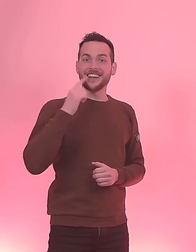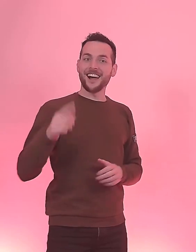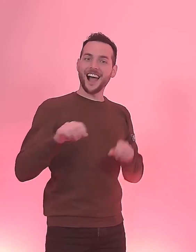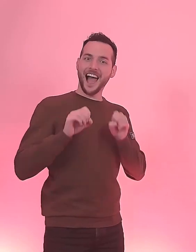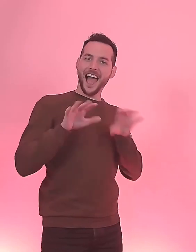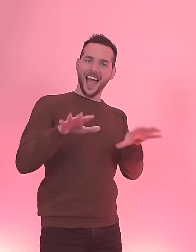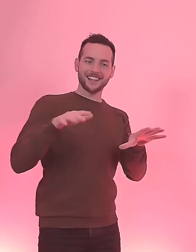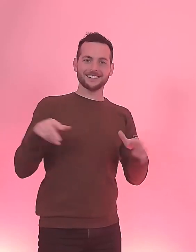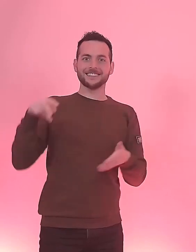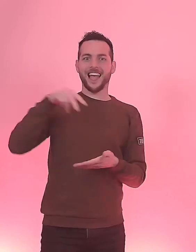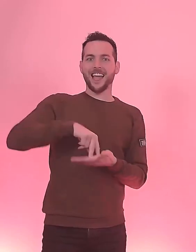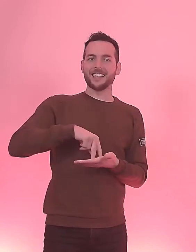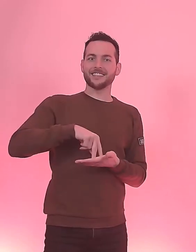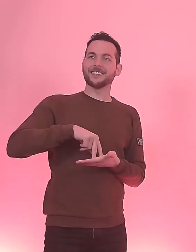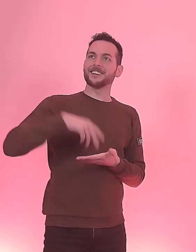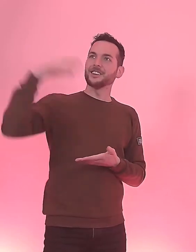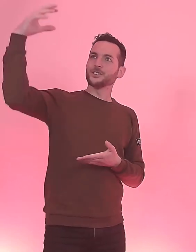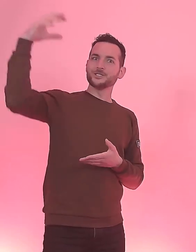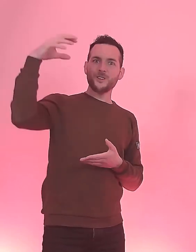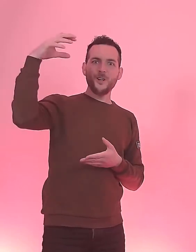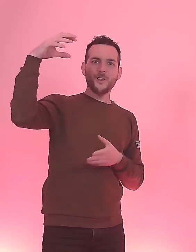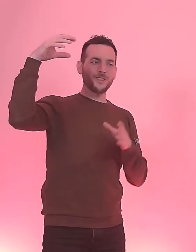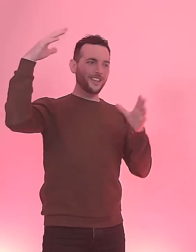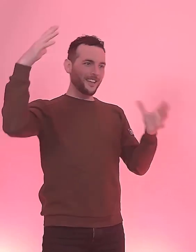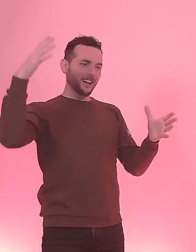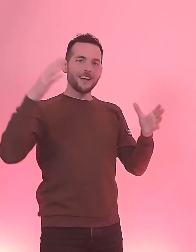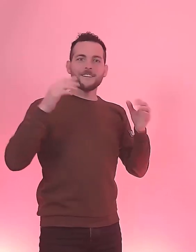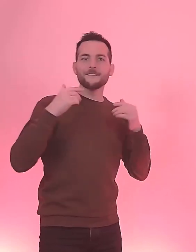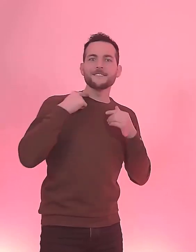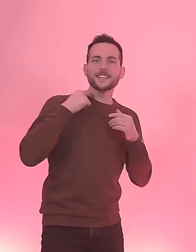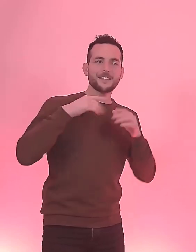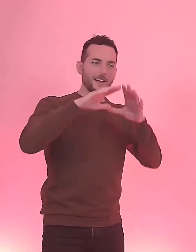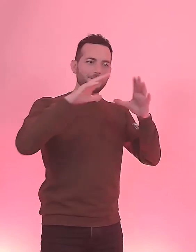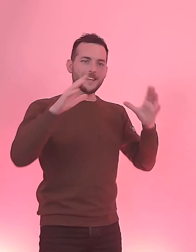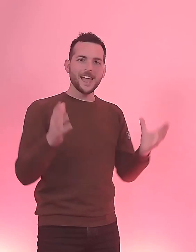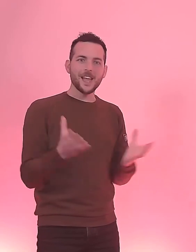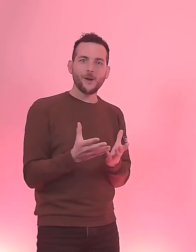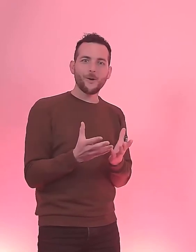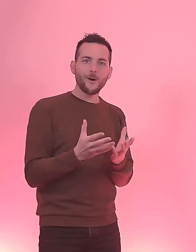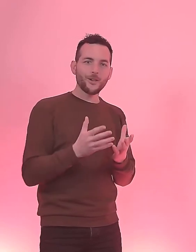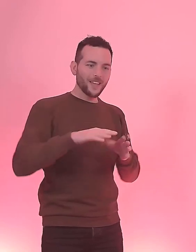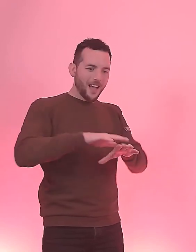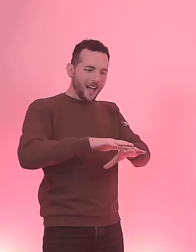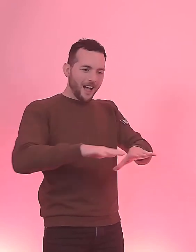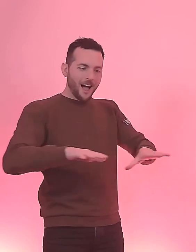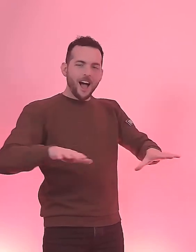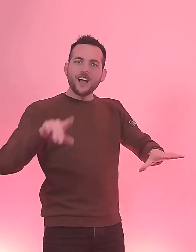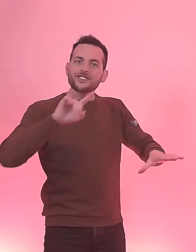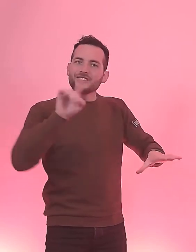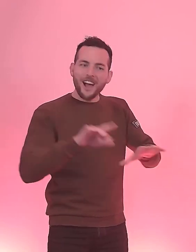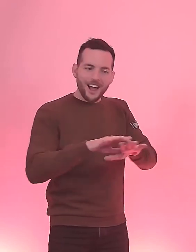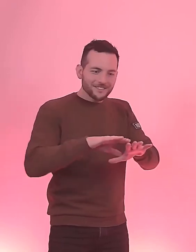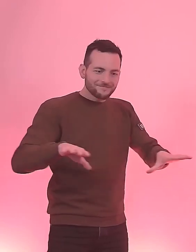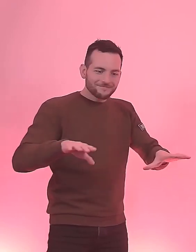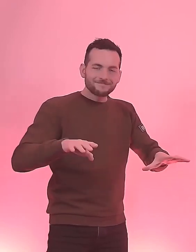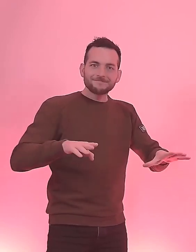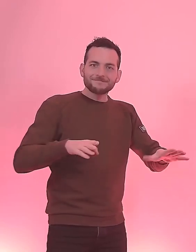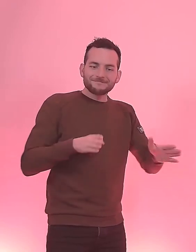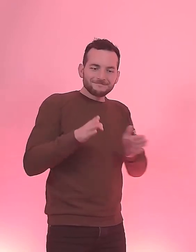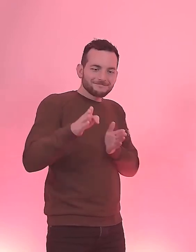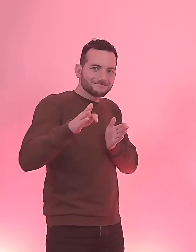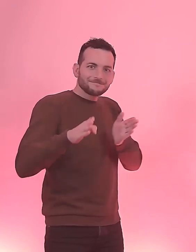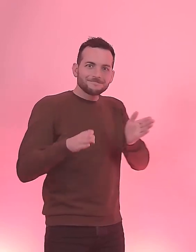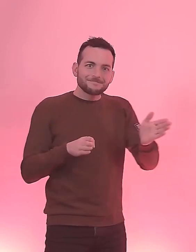geen over een witte wondere wereld en dan dat geklap over een gids wat zwarte vloer met de eisers over een